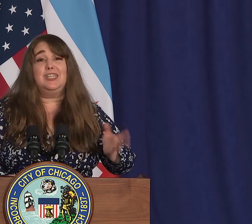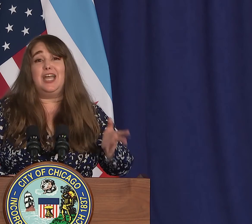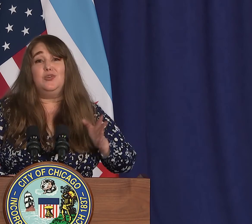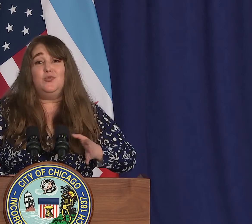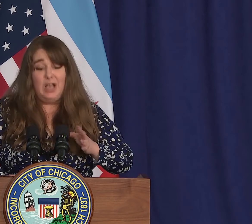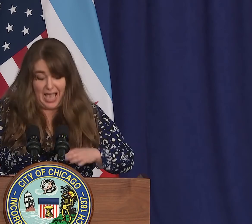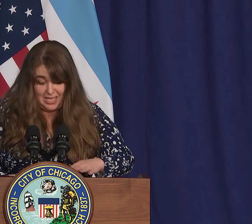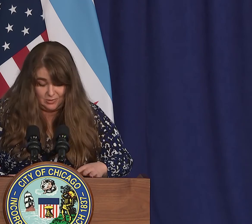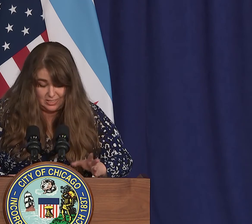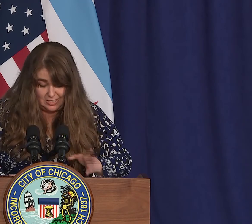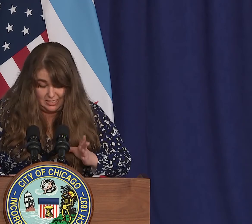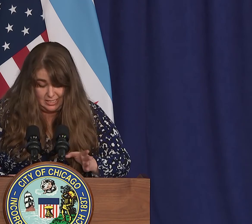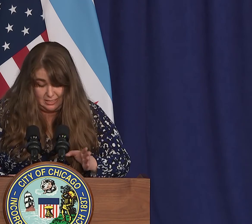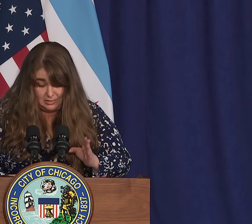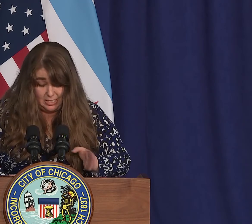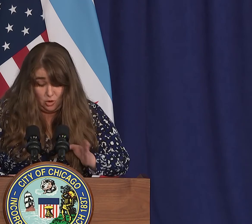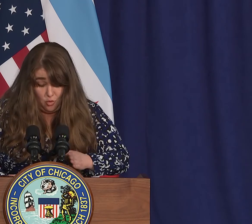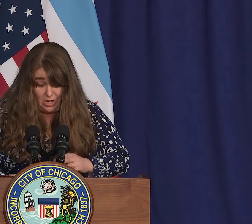tiene 101